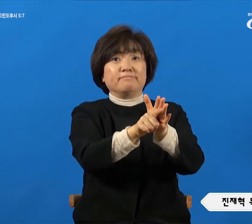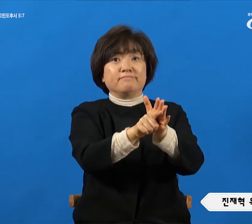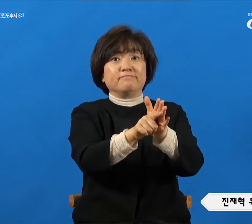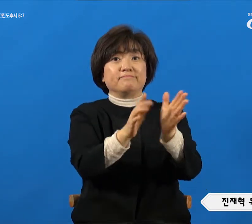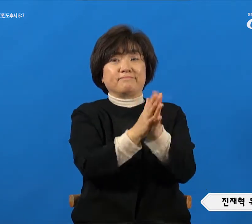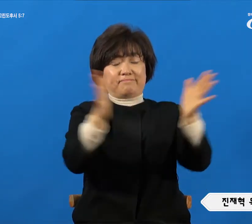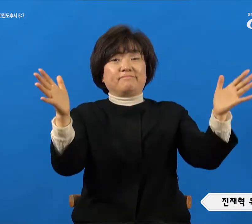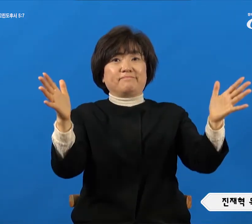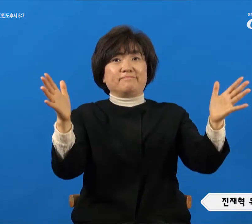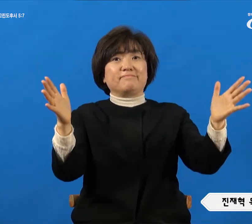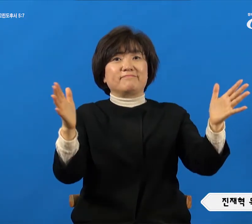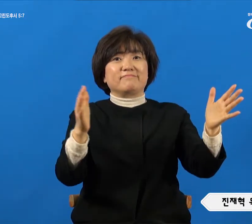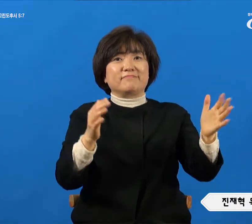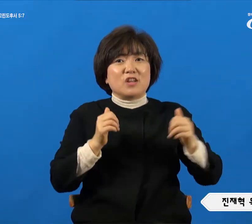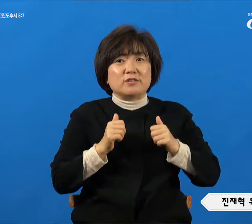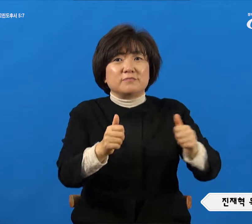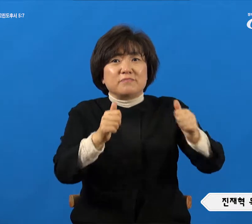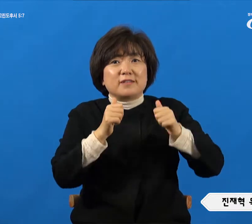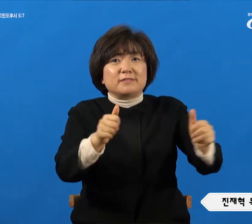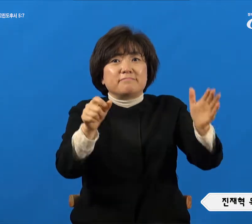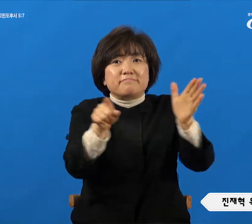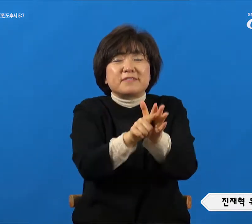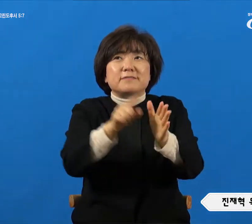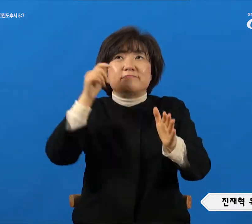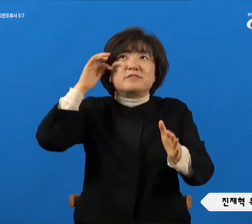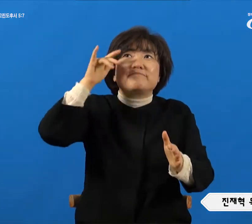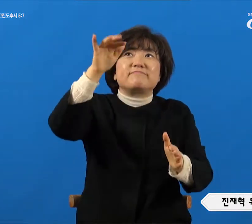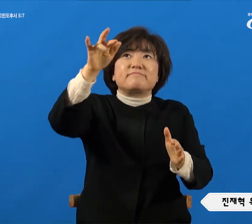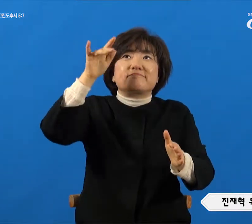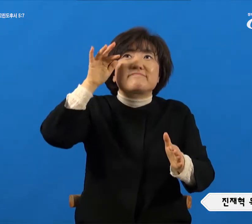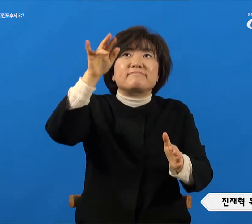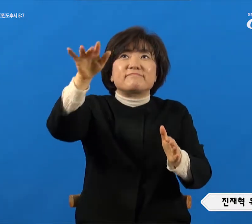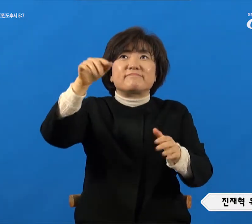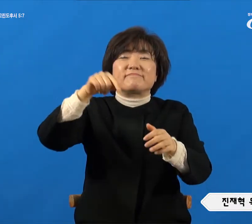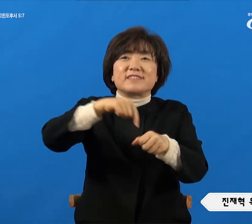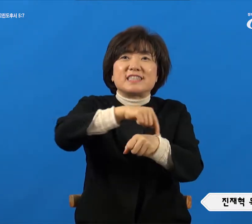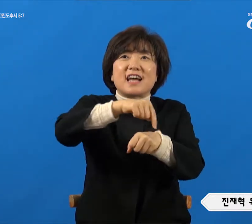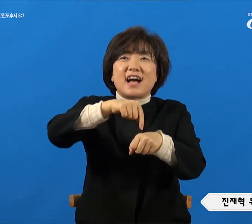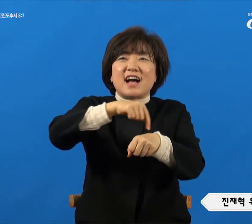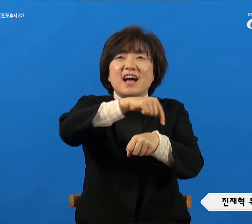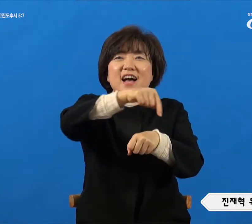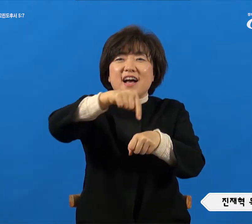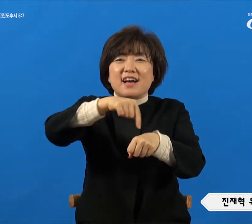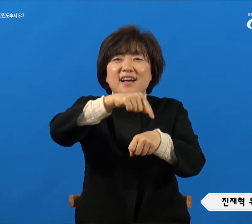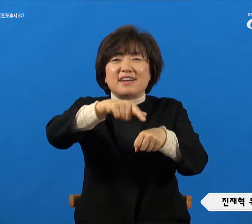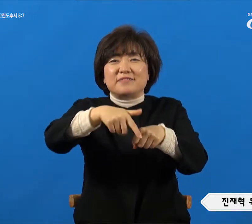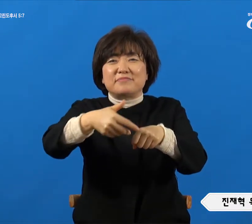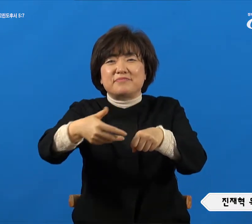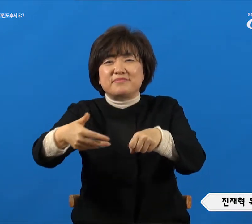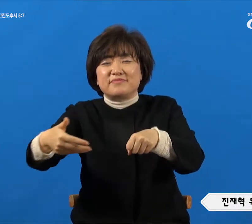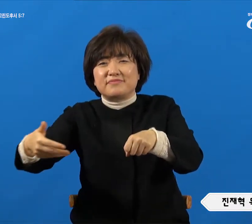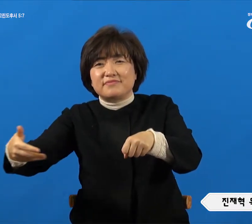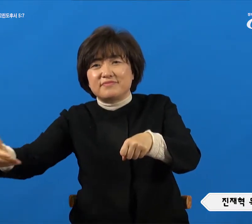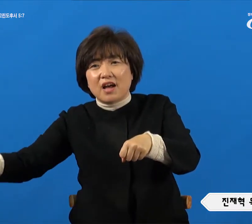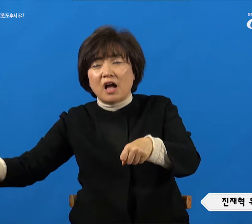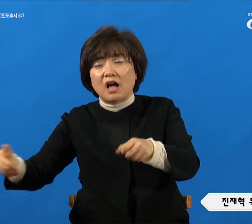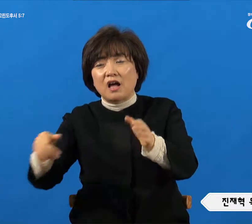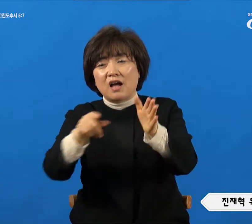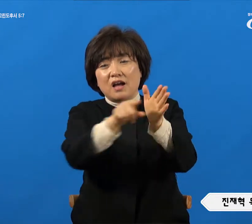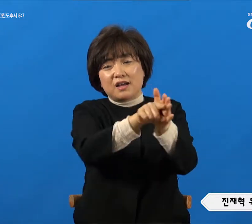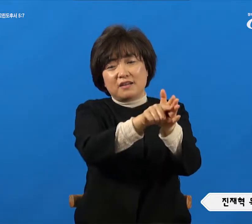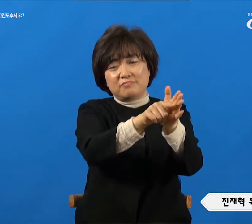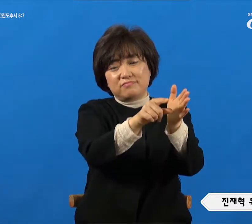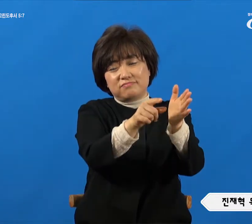열심을 가지고 주님을 사모했던 때도 있었습니다. 세월이 지나갑니다. 시간이 지났습니다. 이제 나도 별